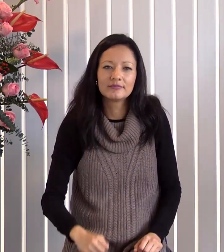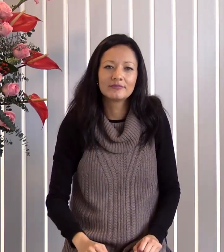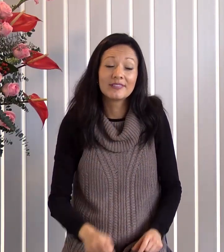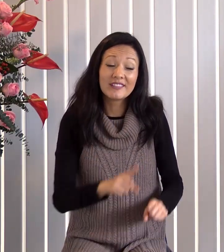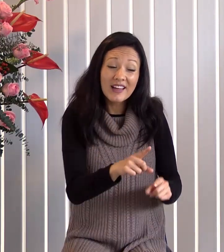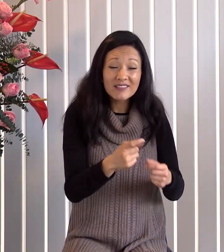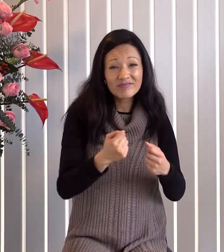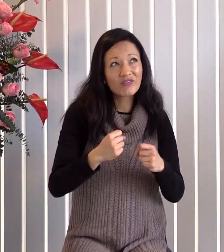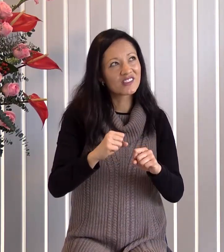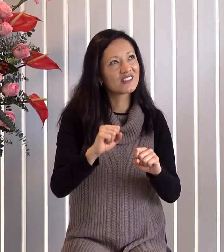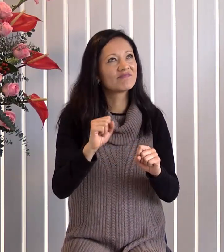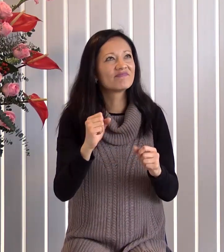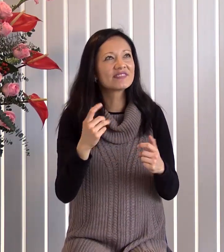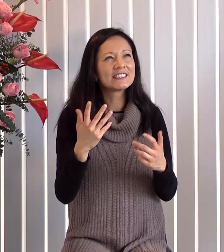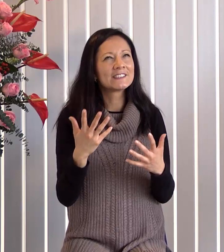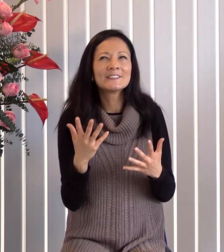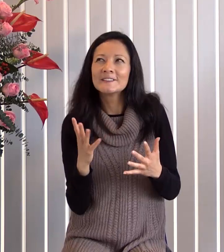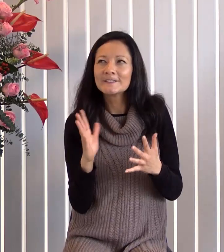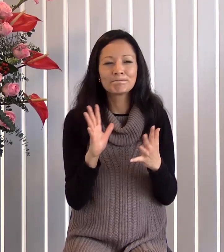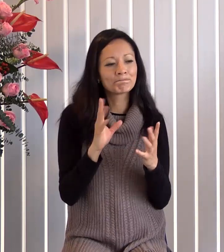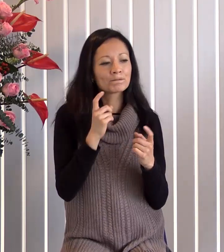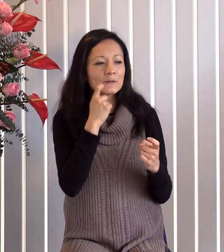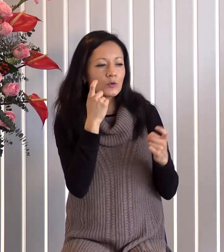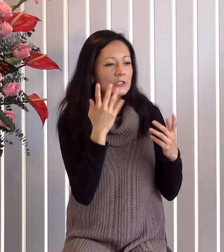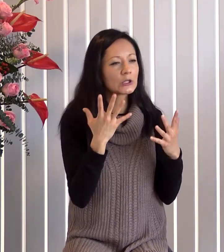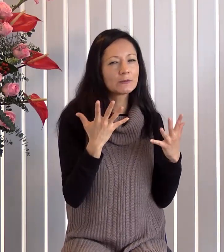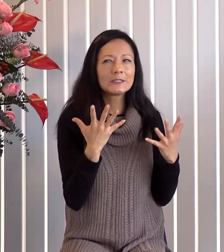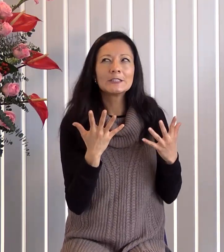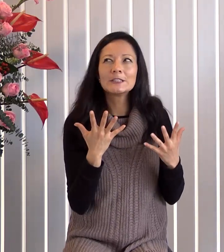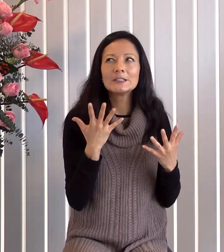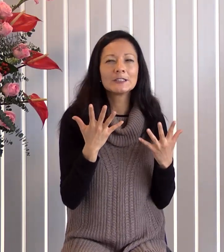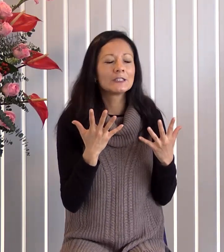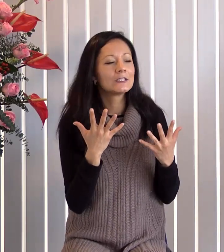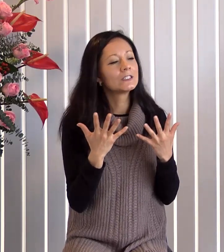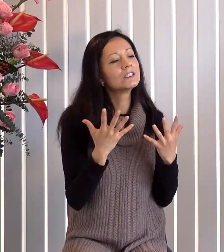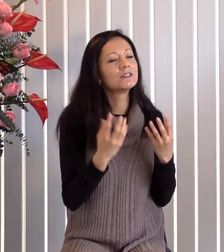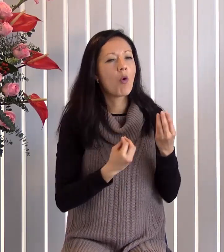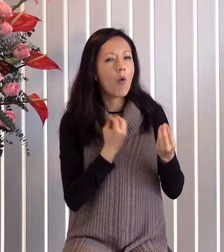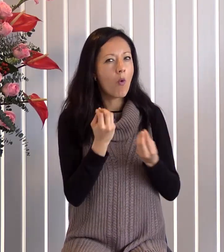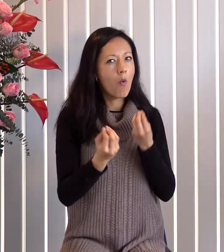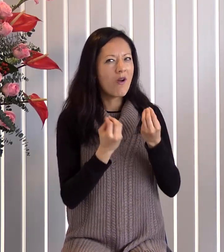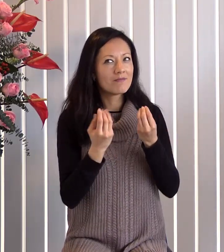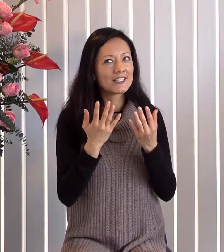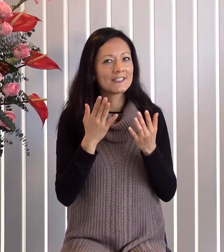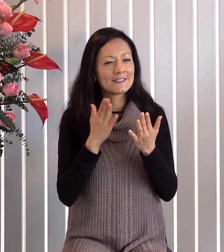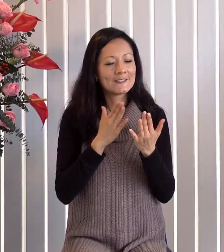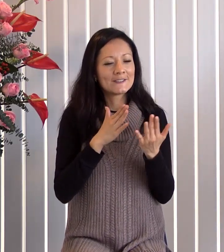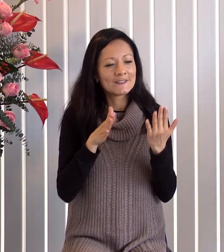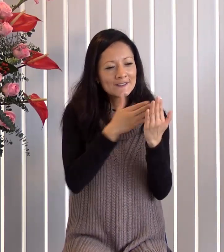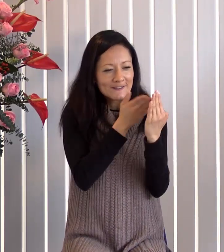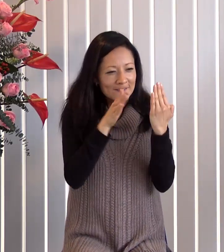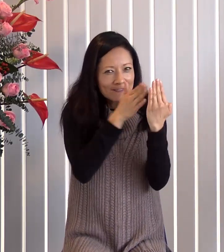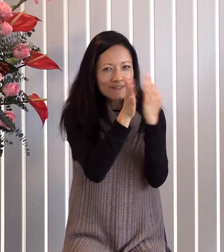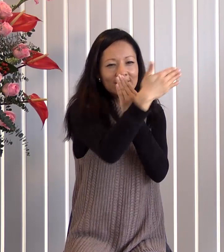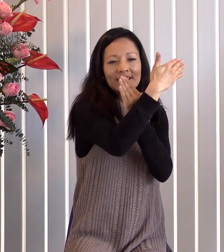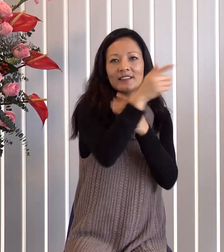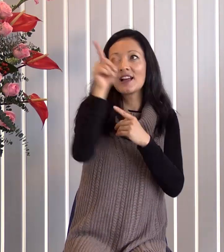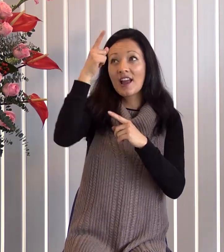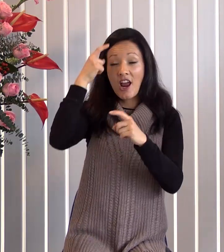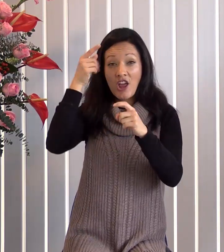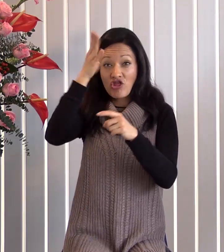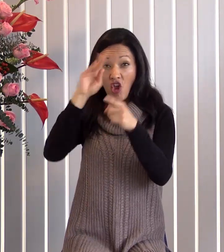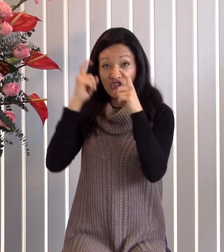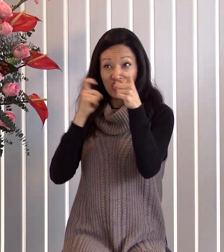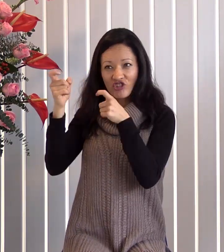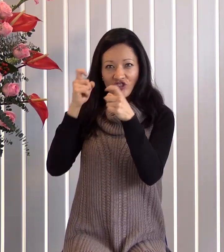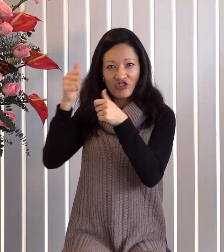Y él trata de alguna manera, ¿cómo hago para evadir la soberanía de Dios?